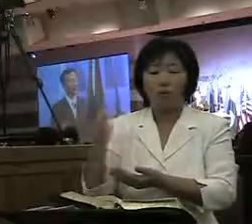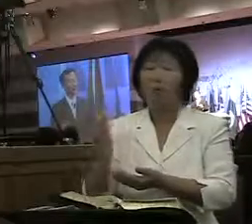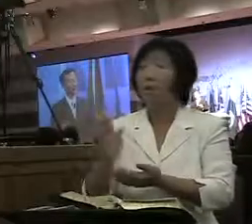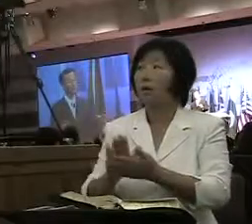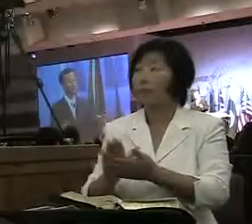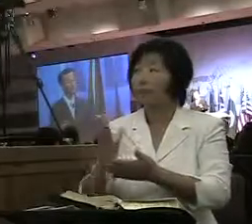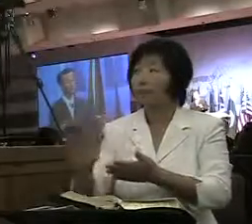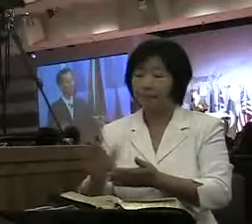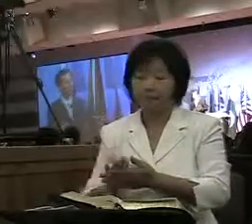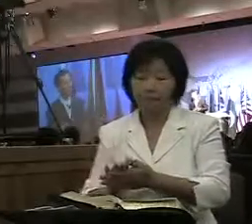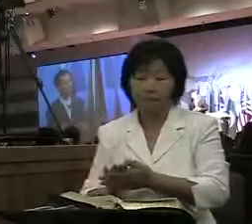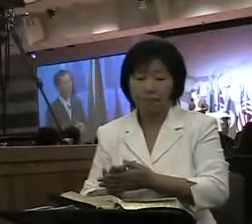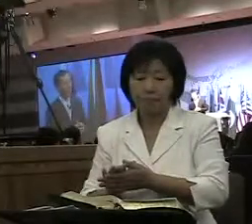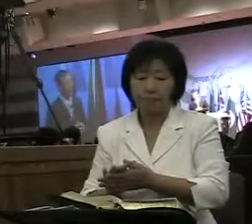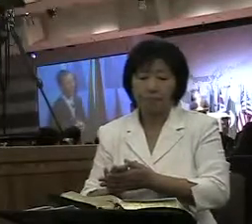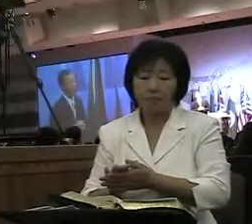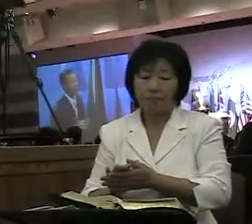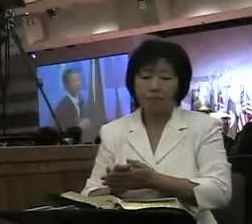됩니다.